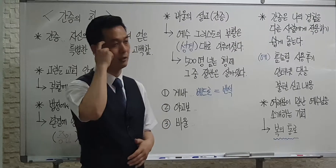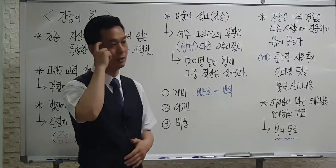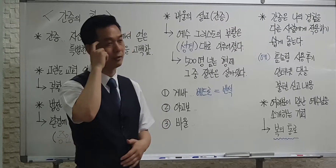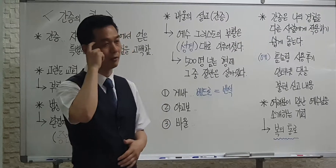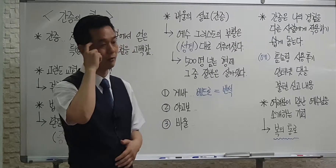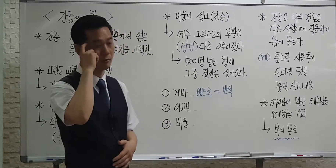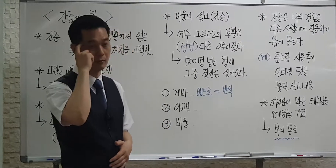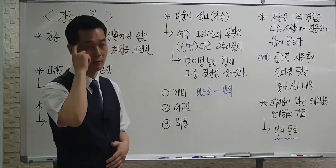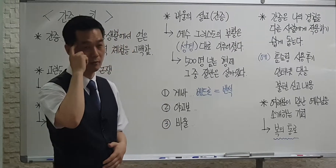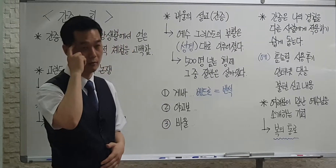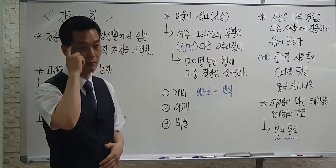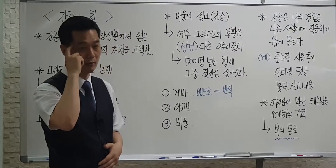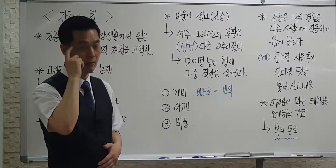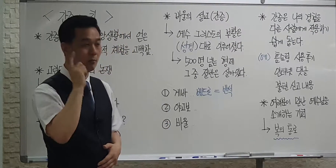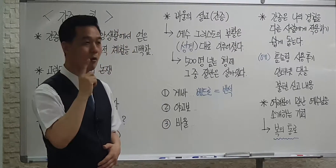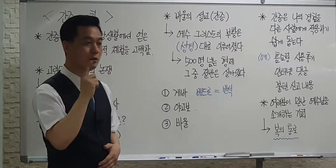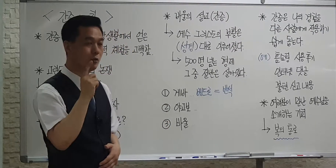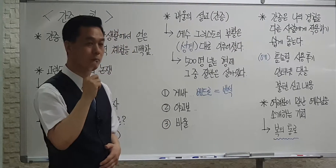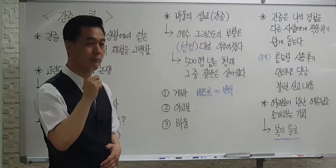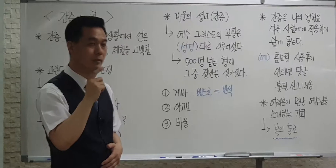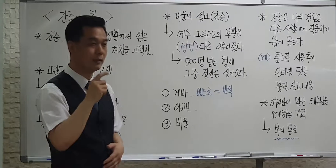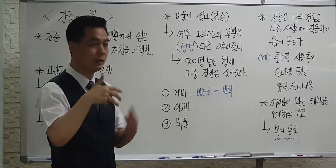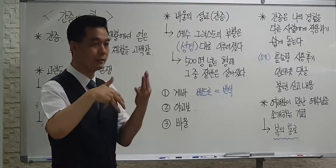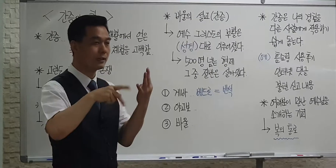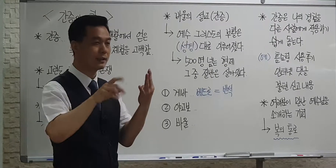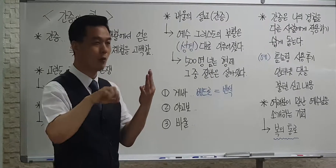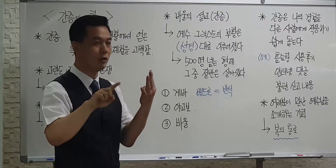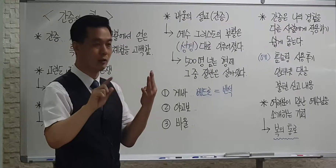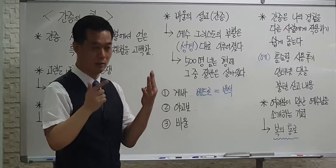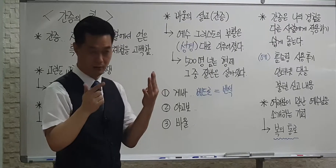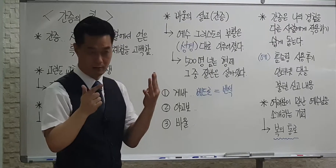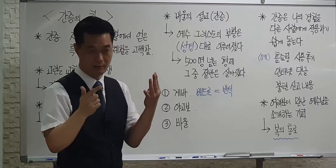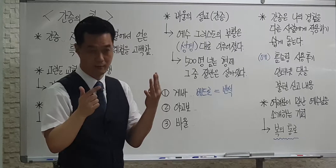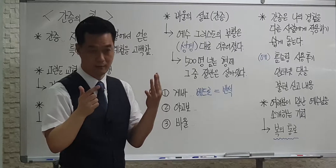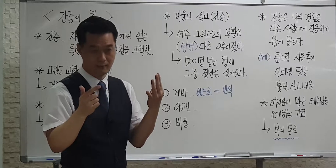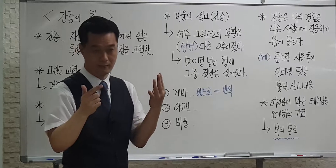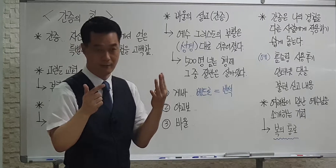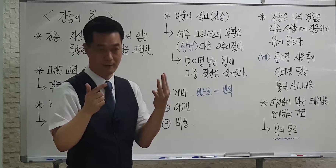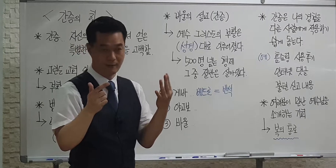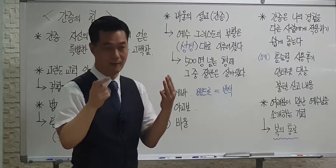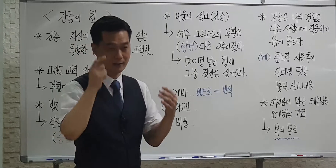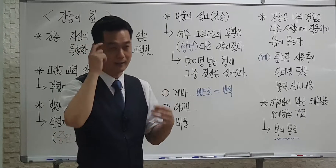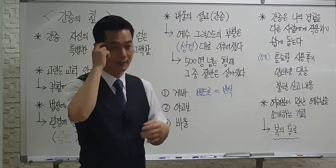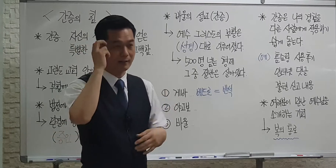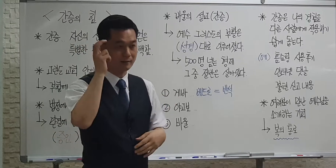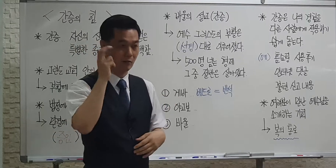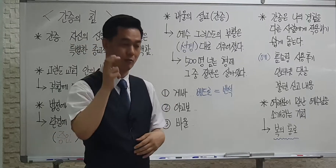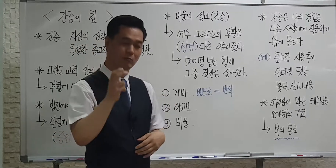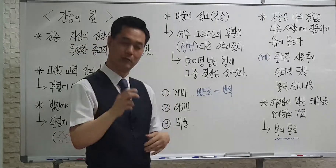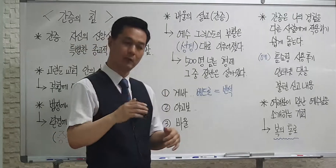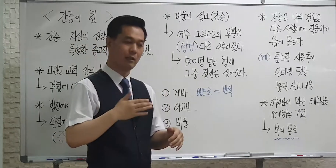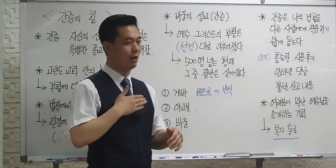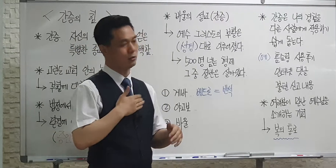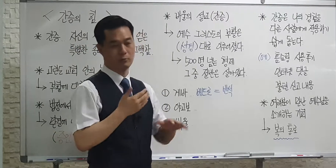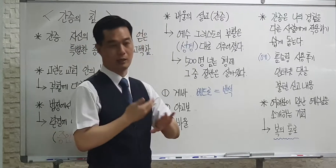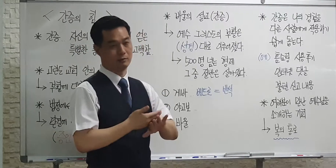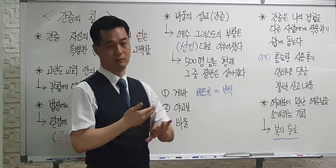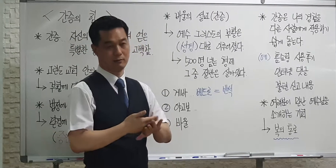했어요. 뭔가 좀 4차원 이렇게 생각을 했어요. 나하고 좀 다른.